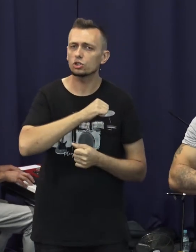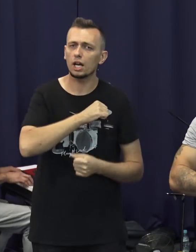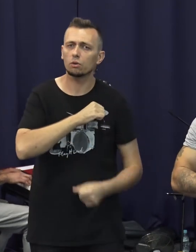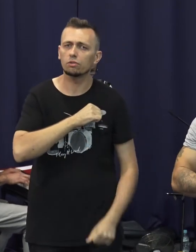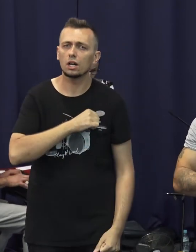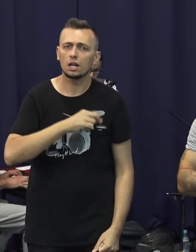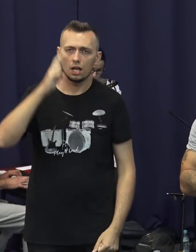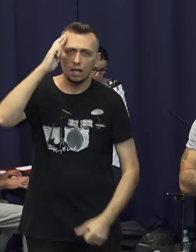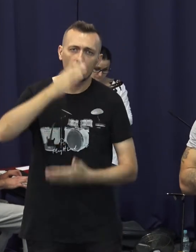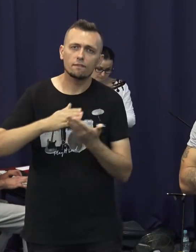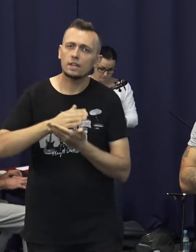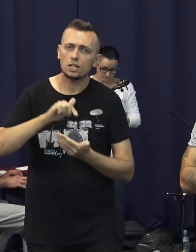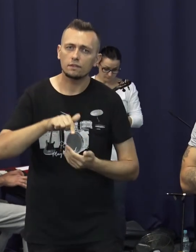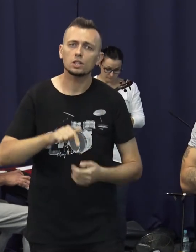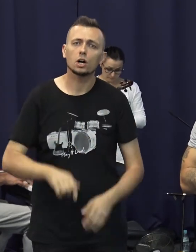Wierzę w to,